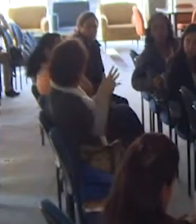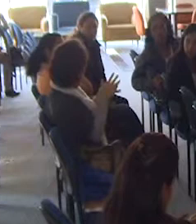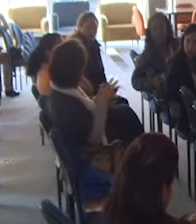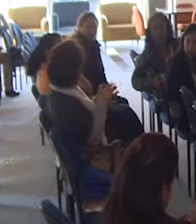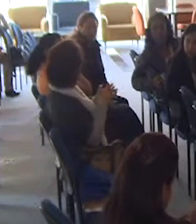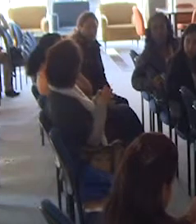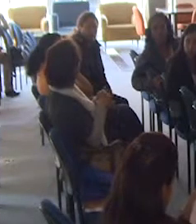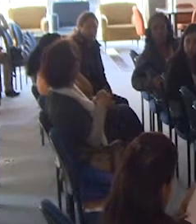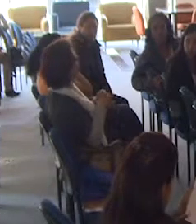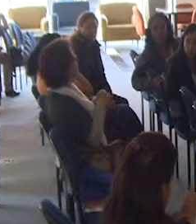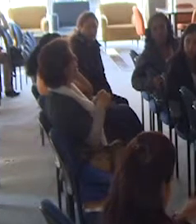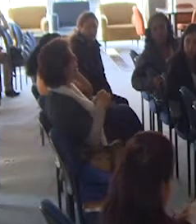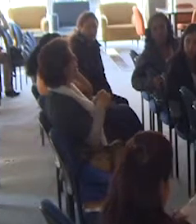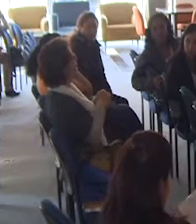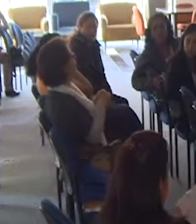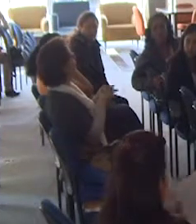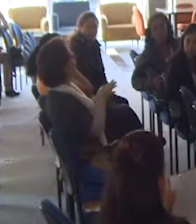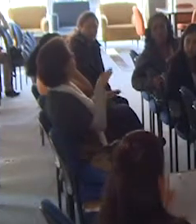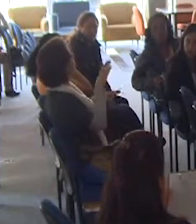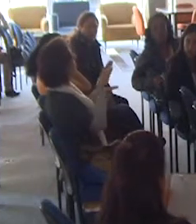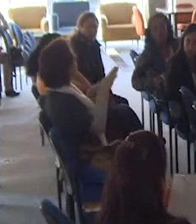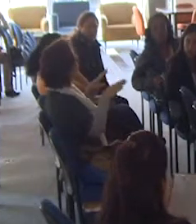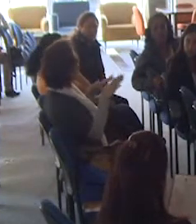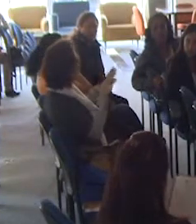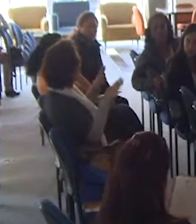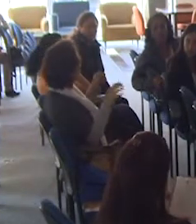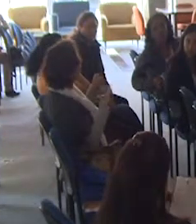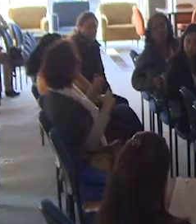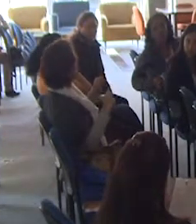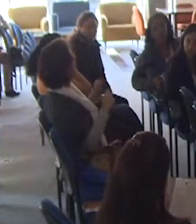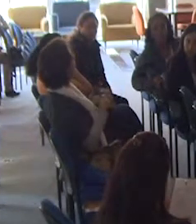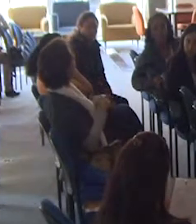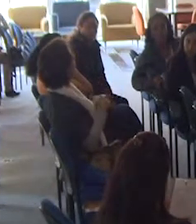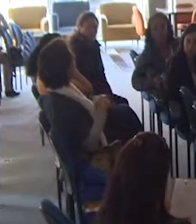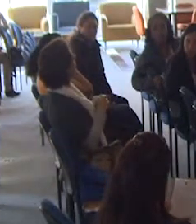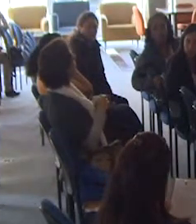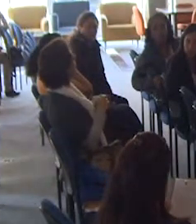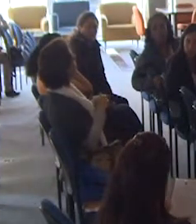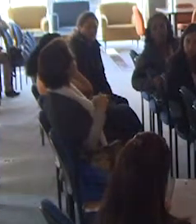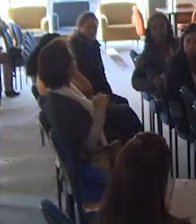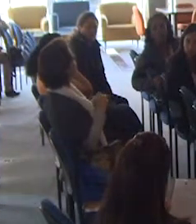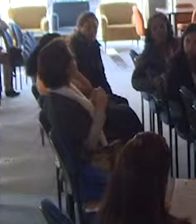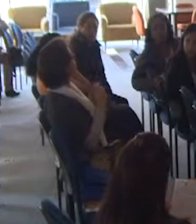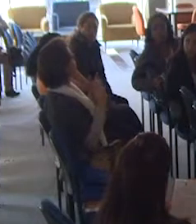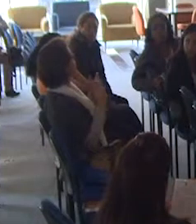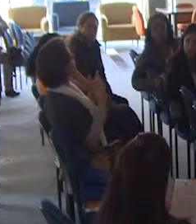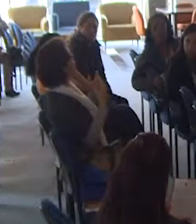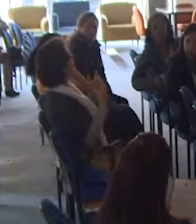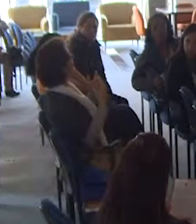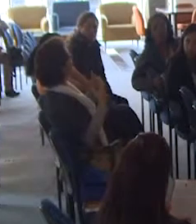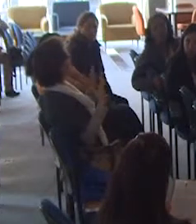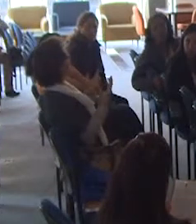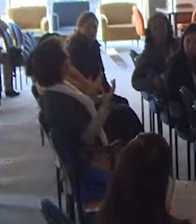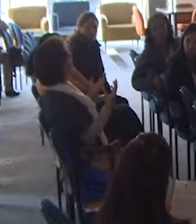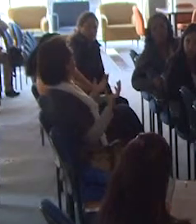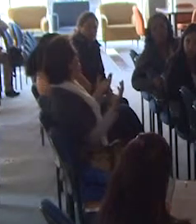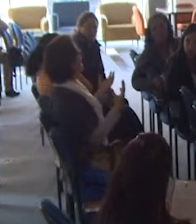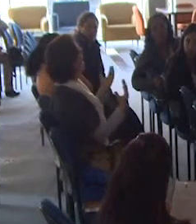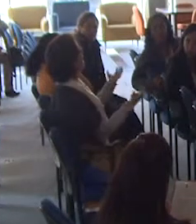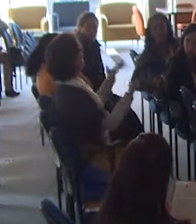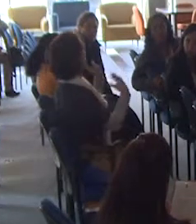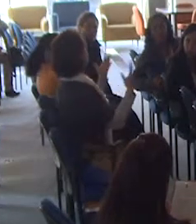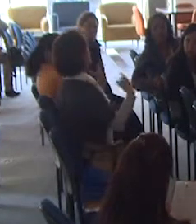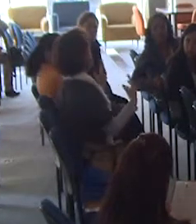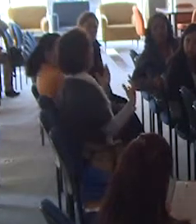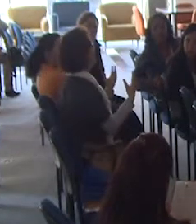padres directivos en el estilo de comunicación, en donde no balancean ni armonizan la comunicación con los muchachos. Entonces ellos